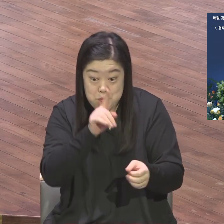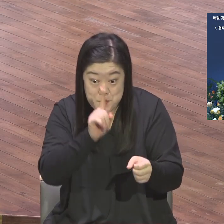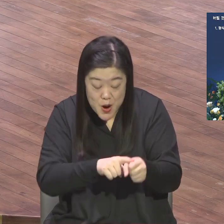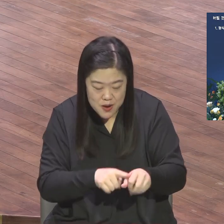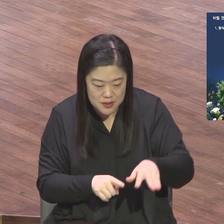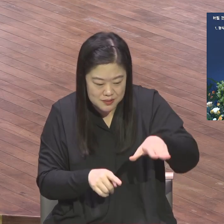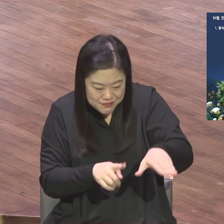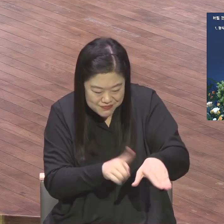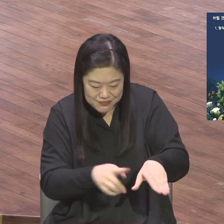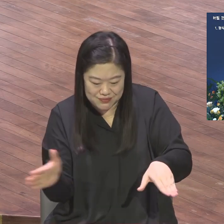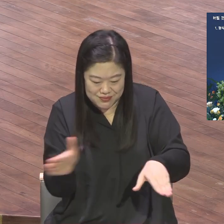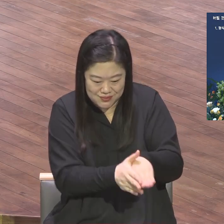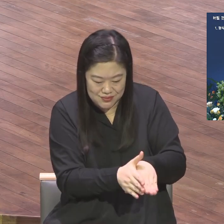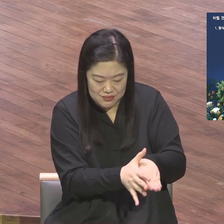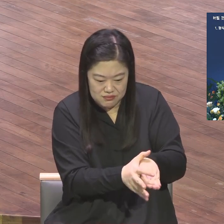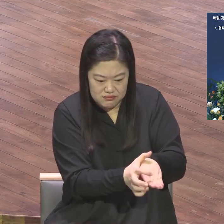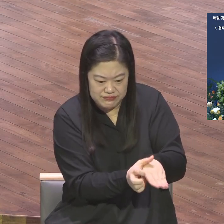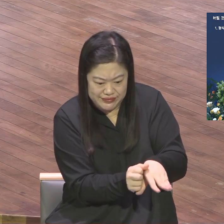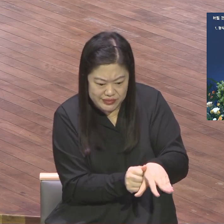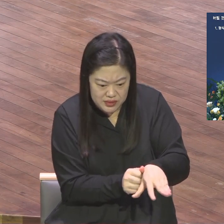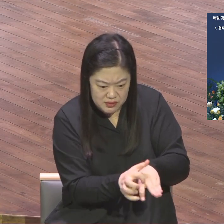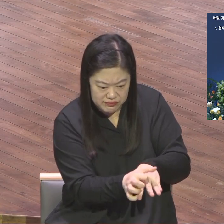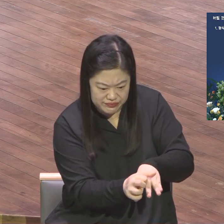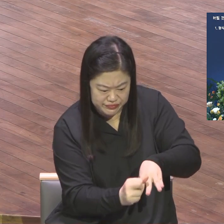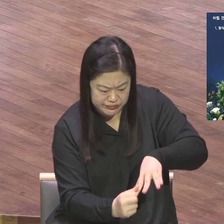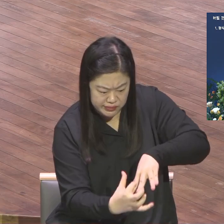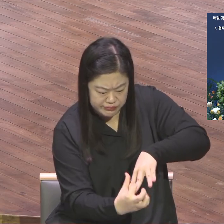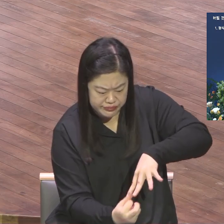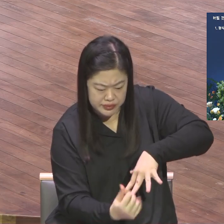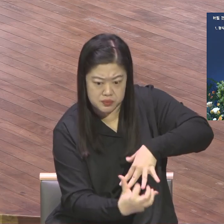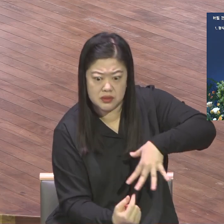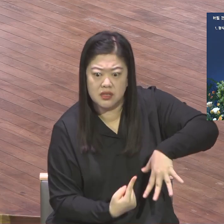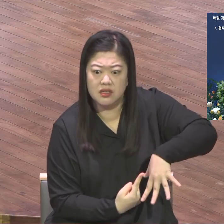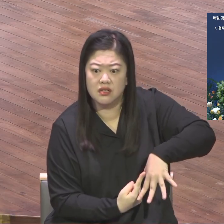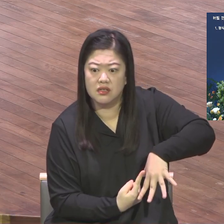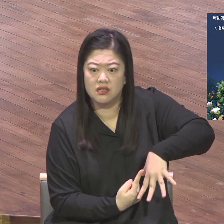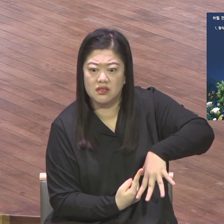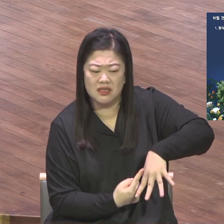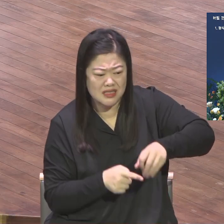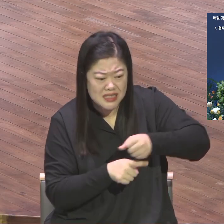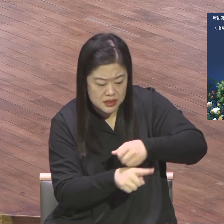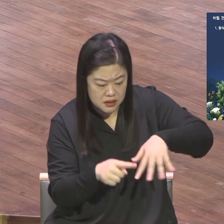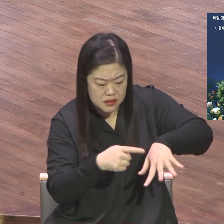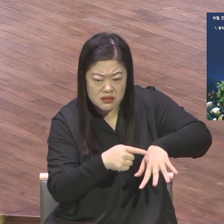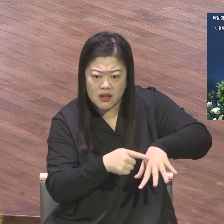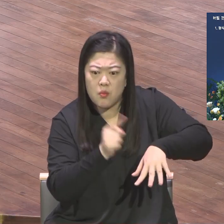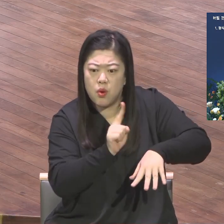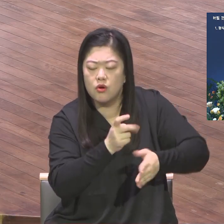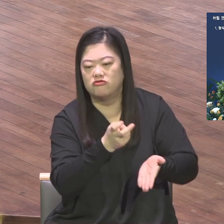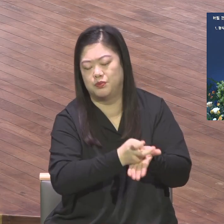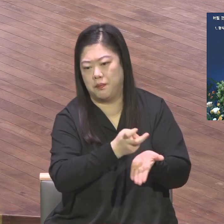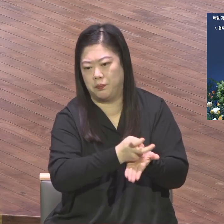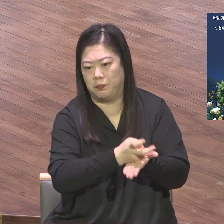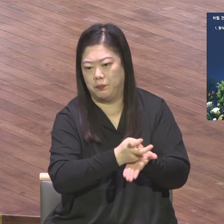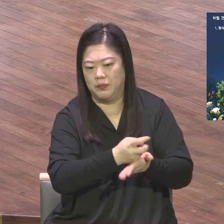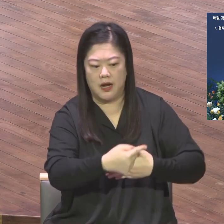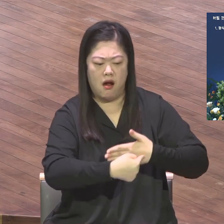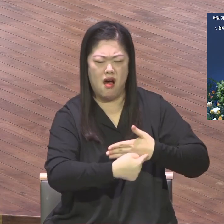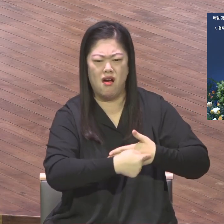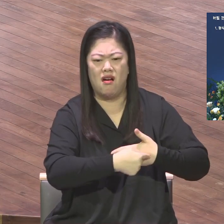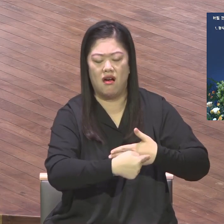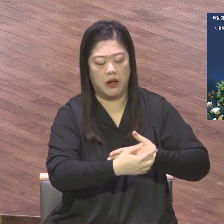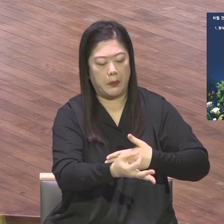낡은 옷은 뭐요? 형식적인, 형식만 남아있는 율법을 지금 말하고 있습니다. 낡은 옷, 형식적인